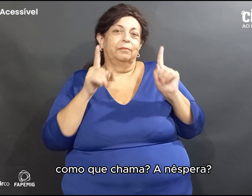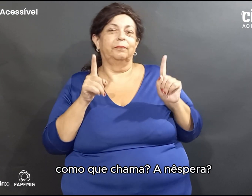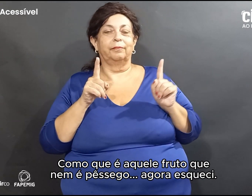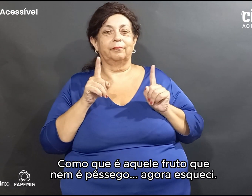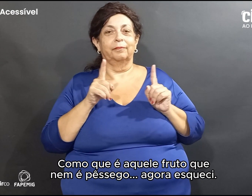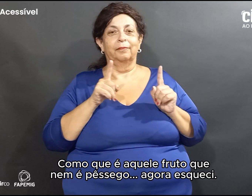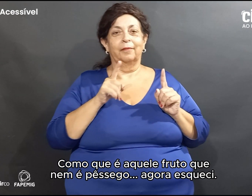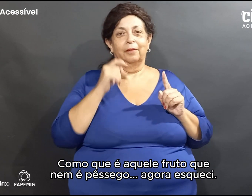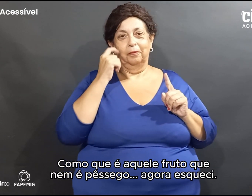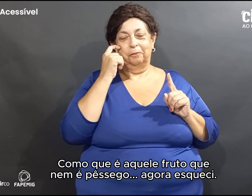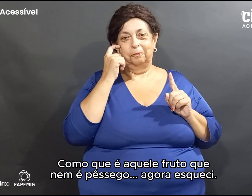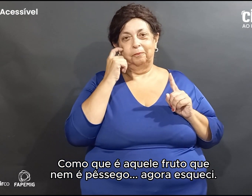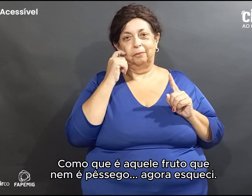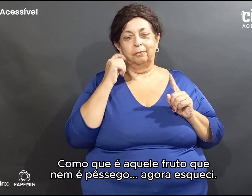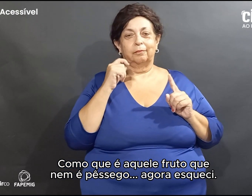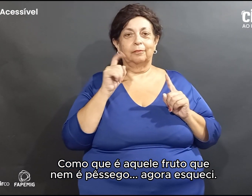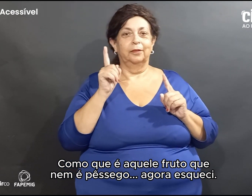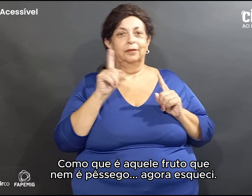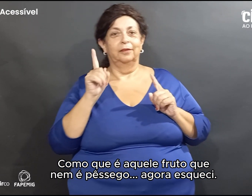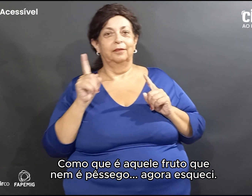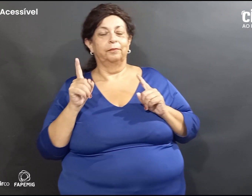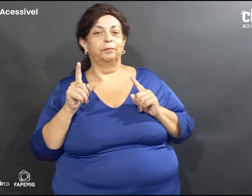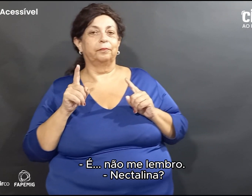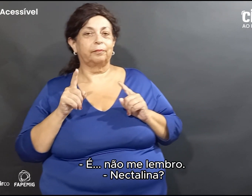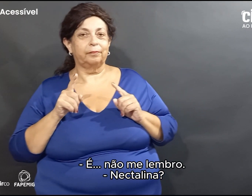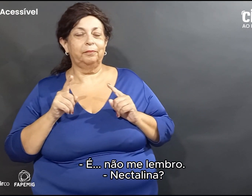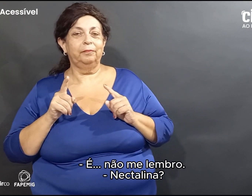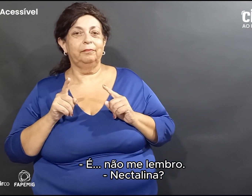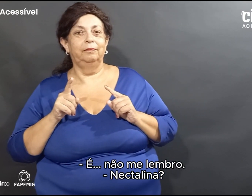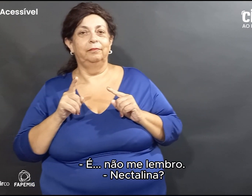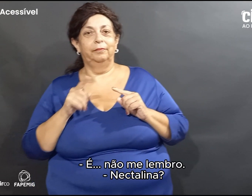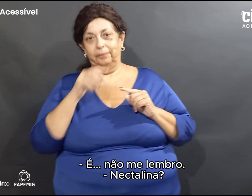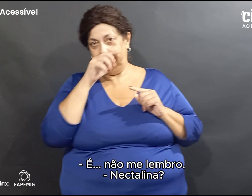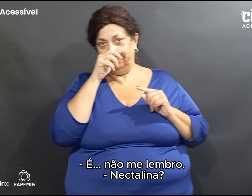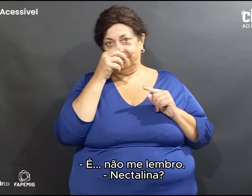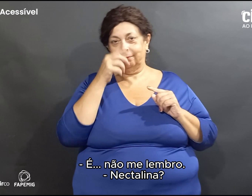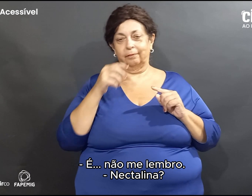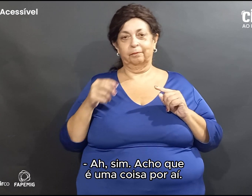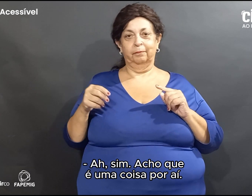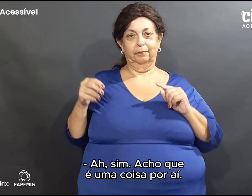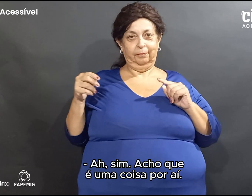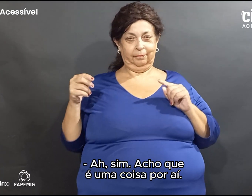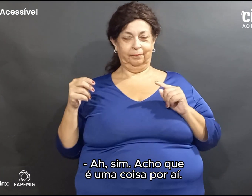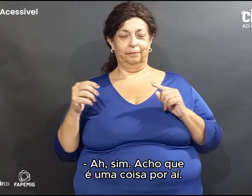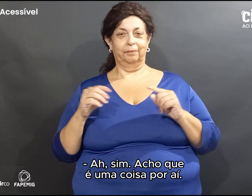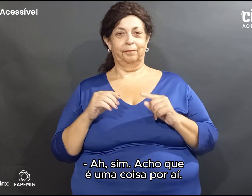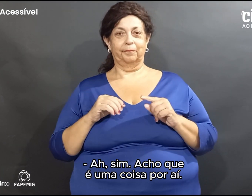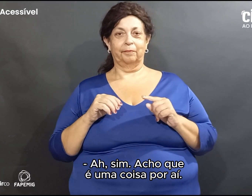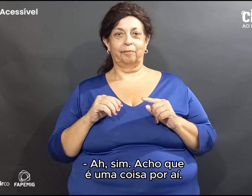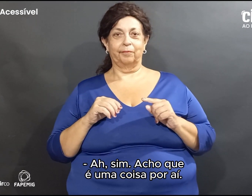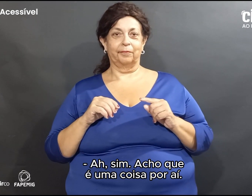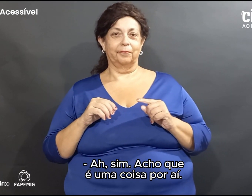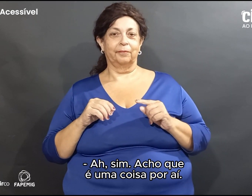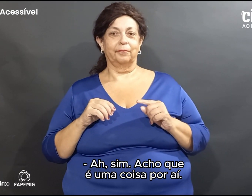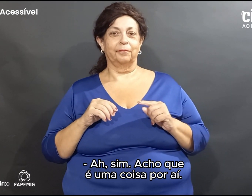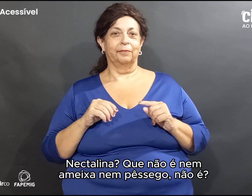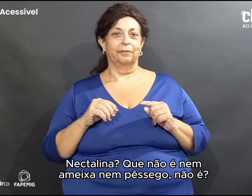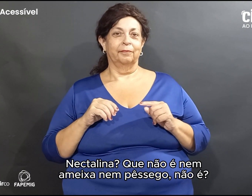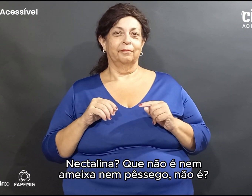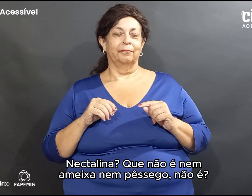Como que é aquele fruto que nem é nem pêssego? Agora esqueci o... Não me lembro. Sim. Acho que é uma coisa por aí. Nectarina, né?